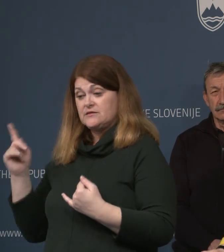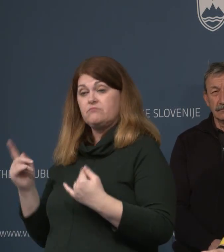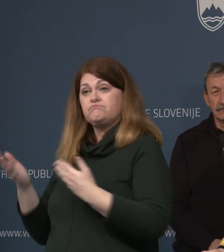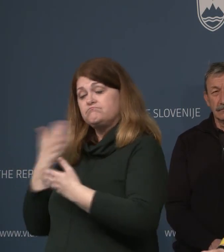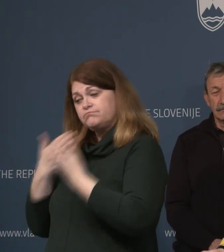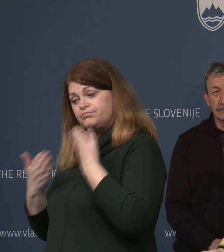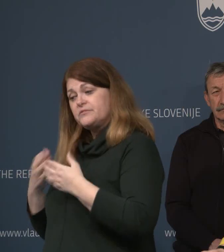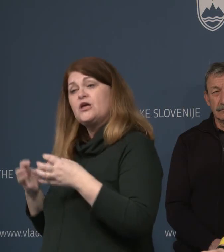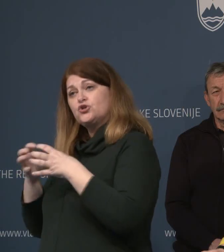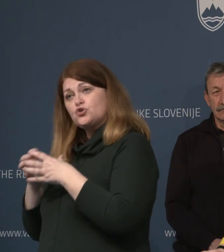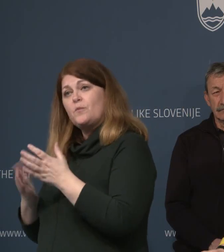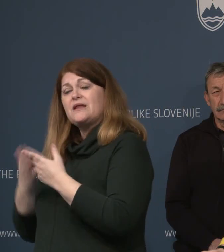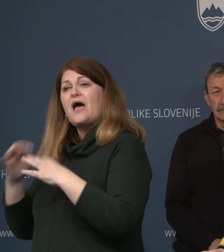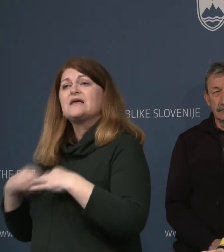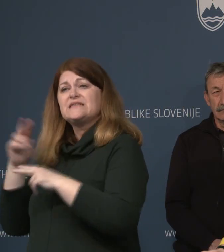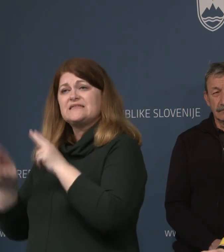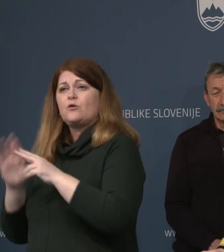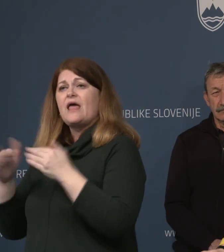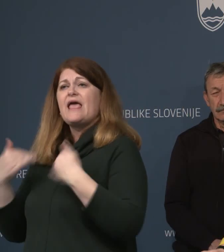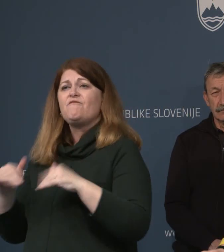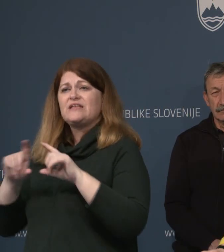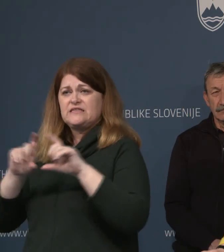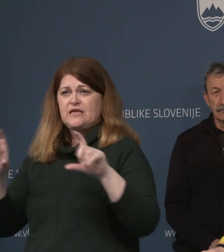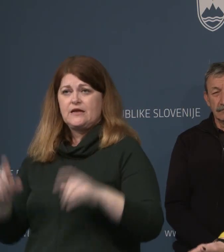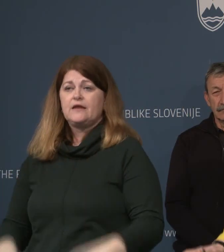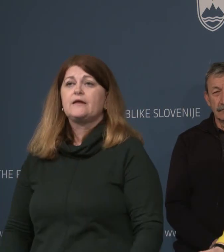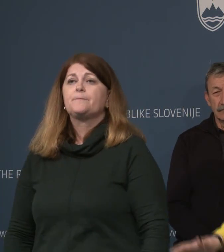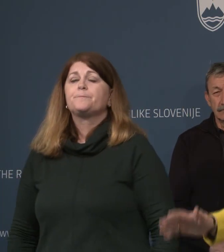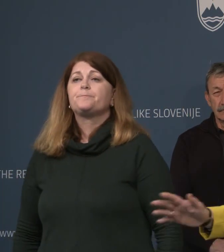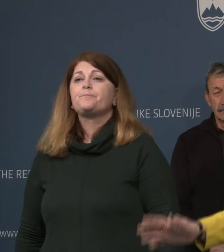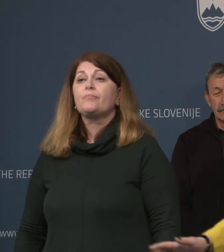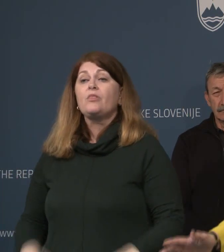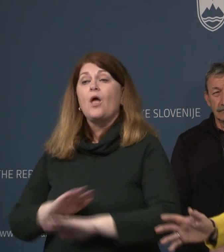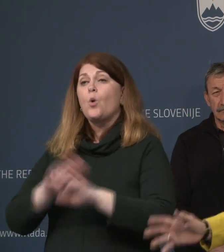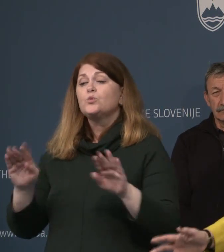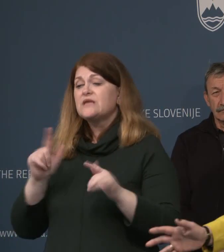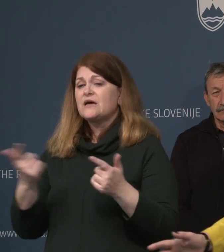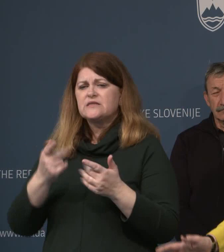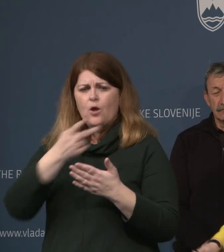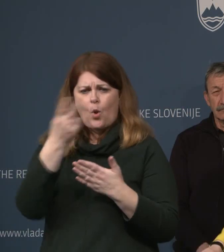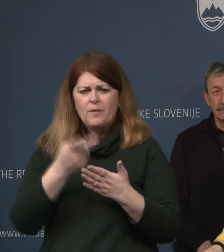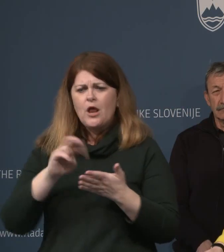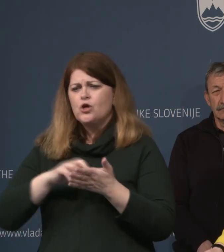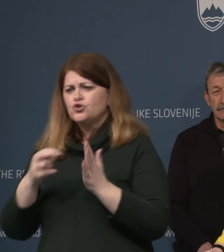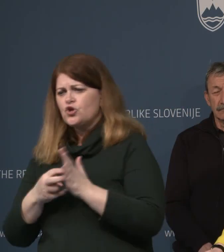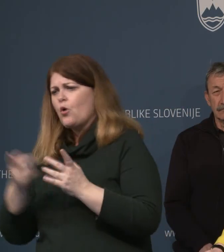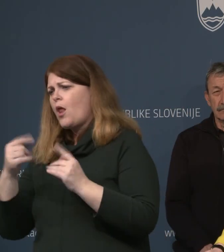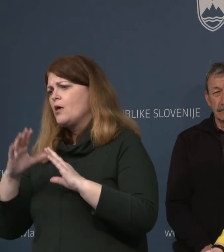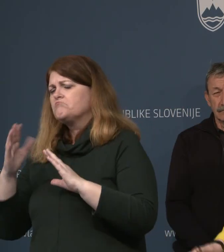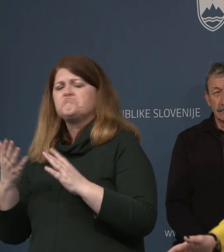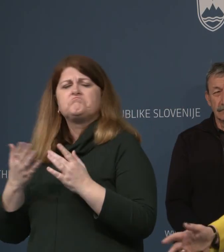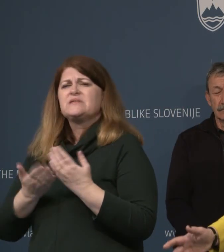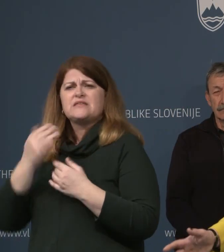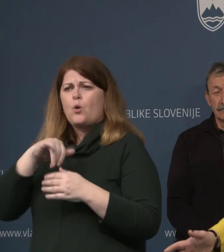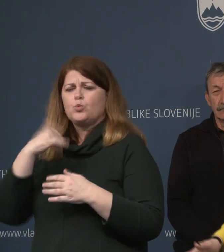sestaja ponovno skupina za zdravljenje na infekcijski kliniki. Torej vse, kar se lahko bere, strokovno ali laično, da